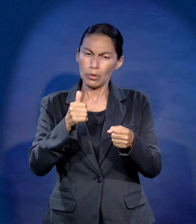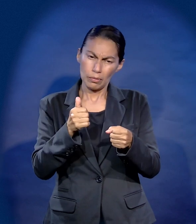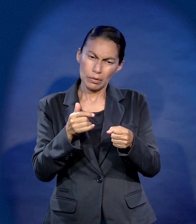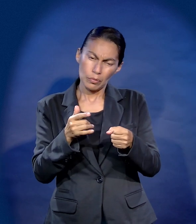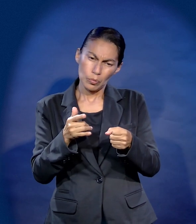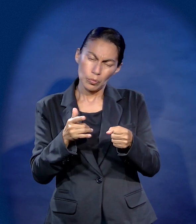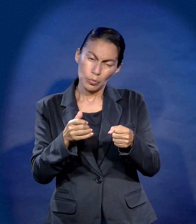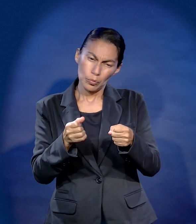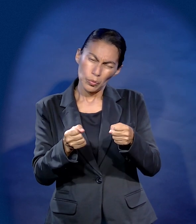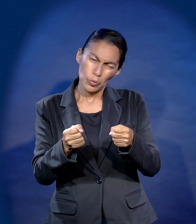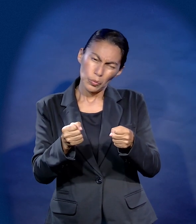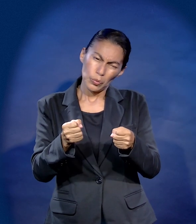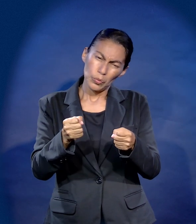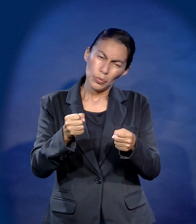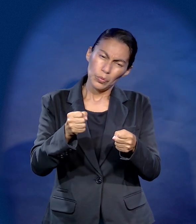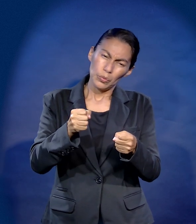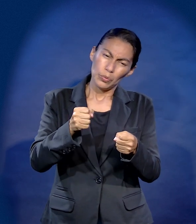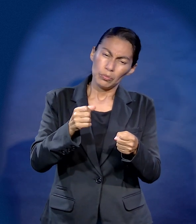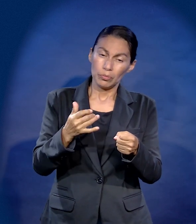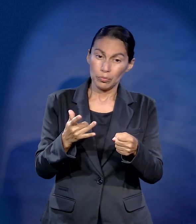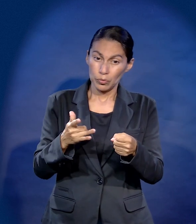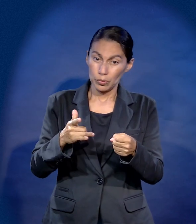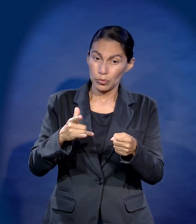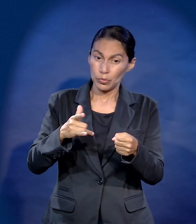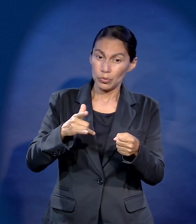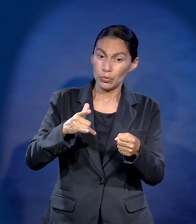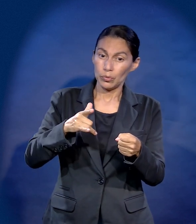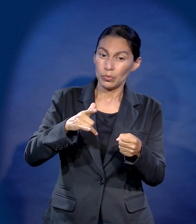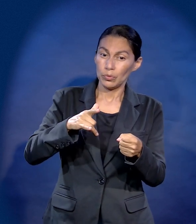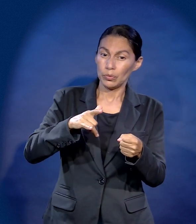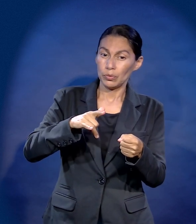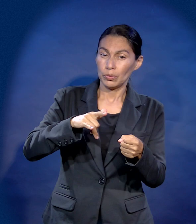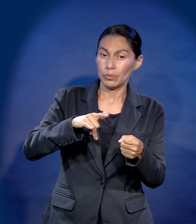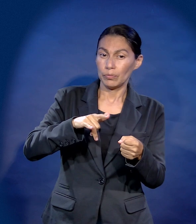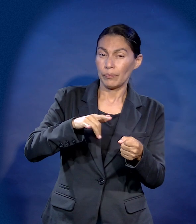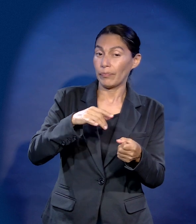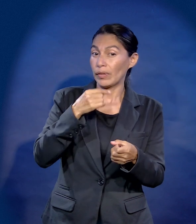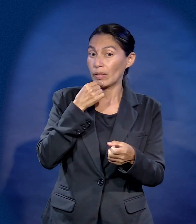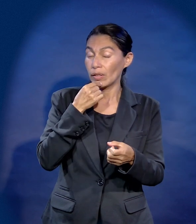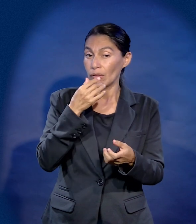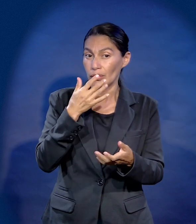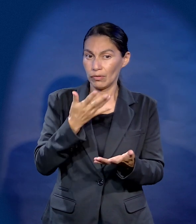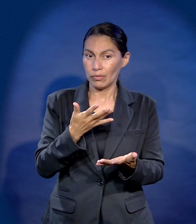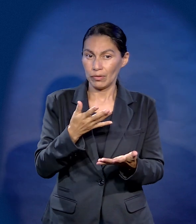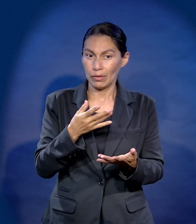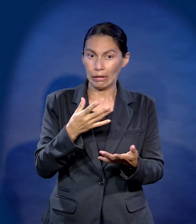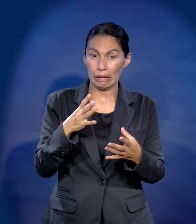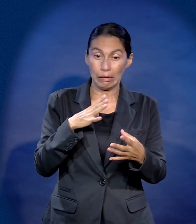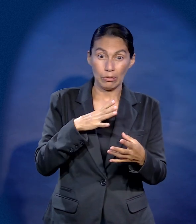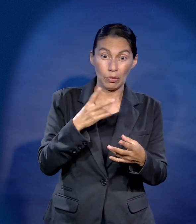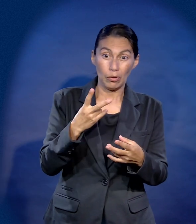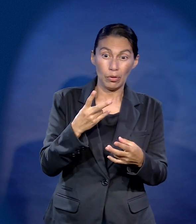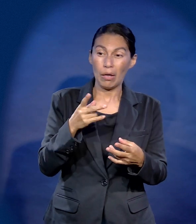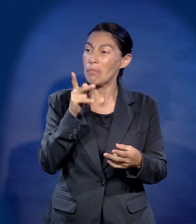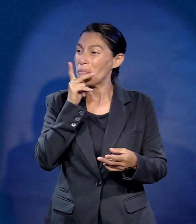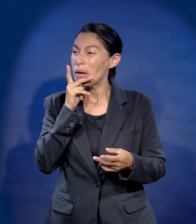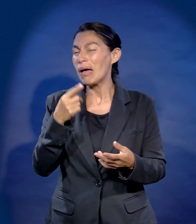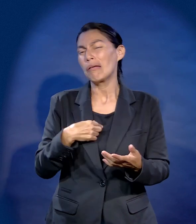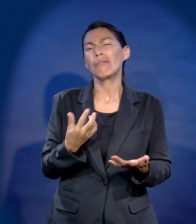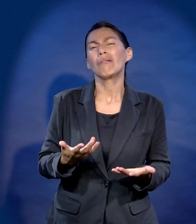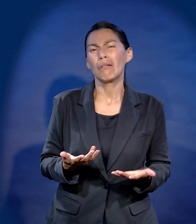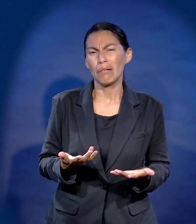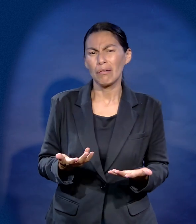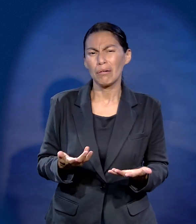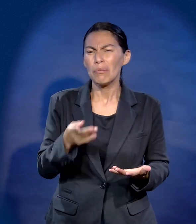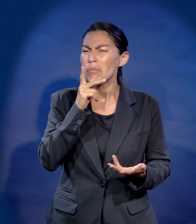derecha. Posteriormente, cuenta otra vez lo mismo hacia la izquierda. En eso están emocionados cuando el niño, pues como debe ser, los que tenemos dos